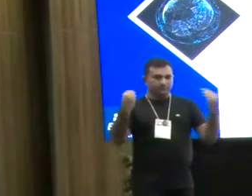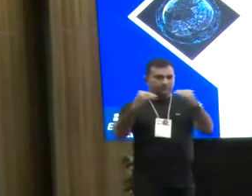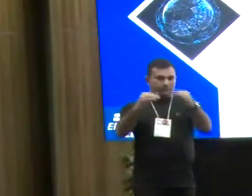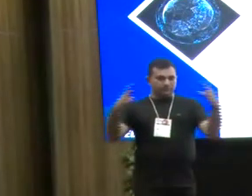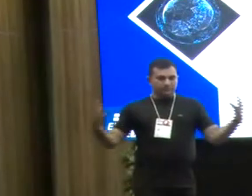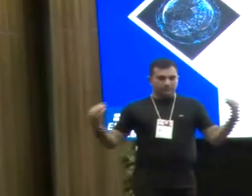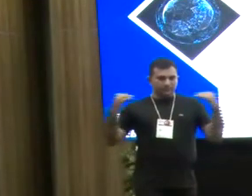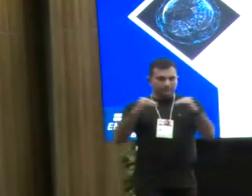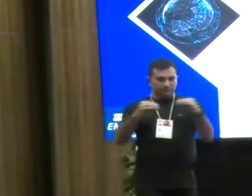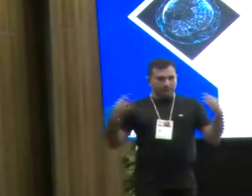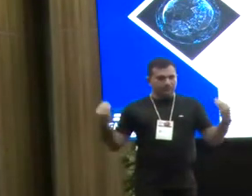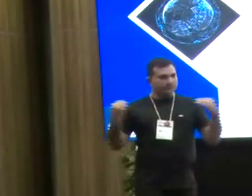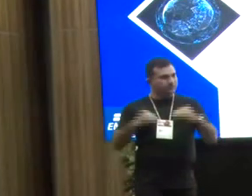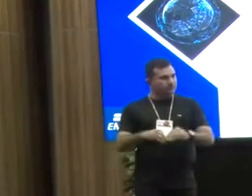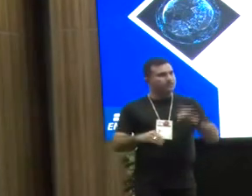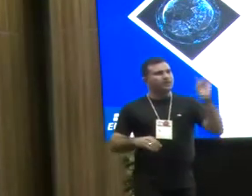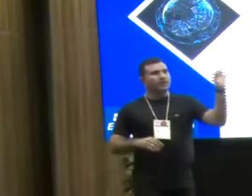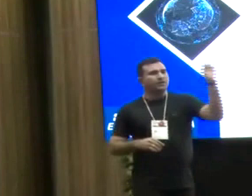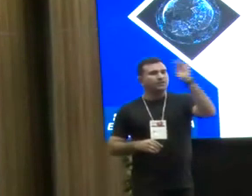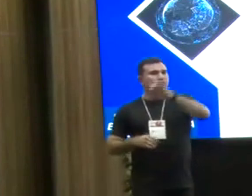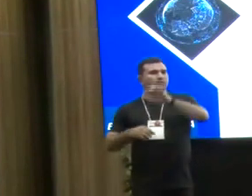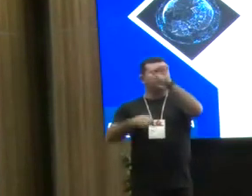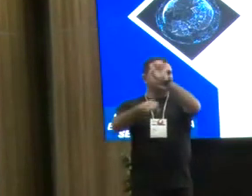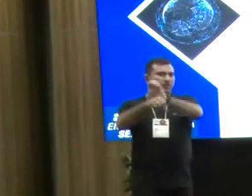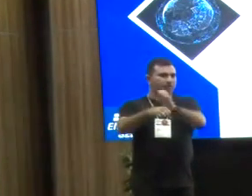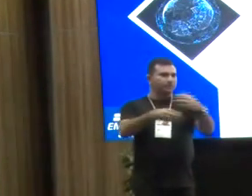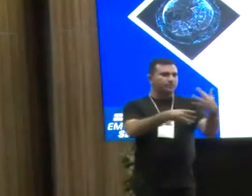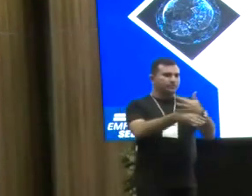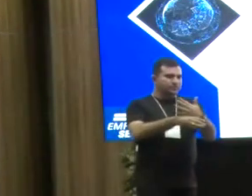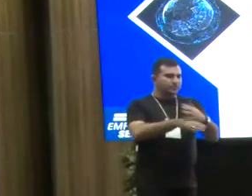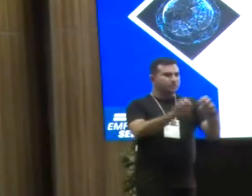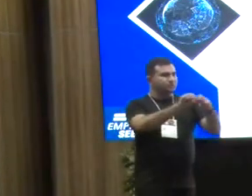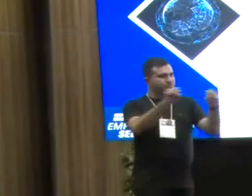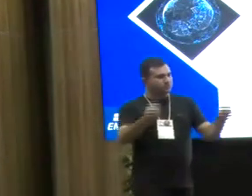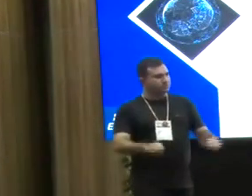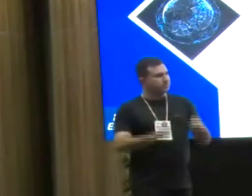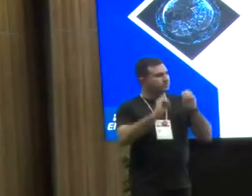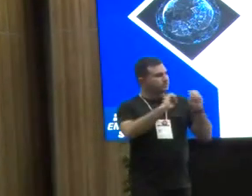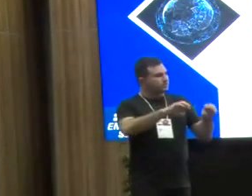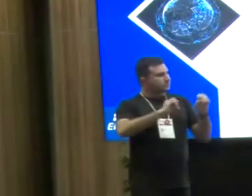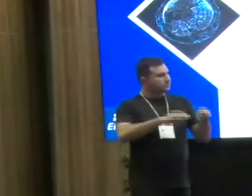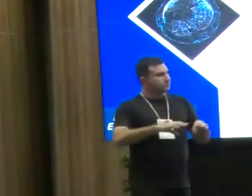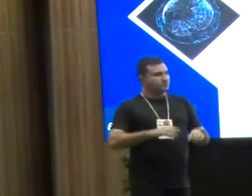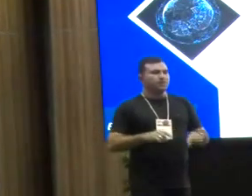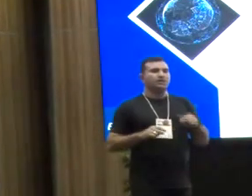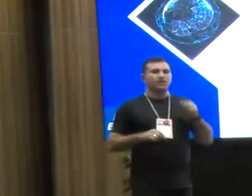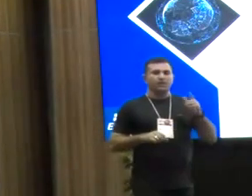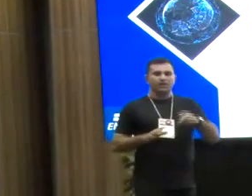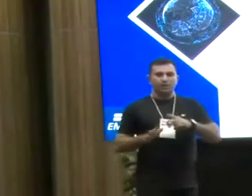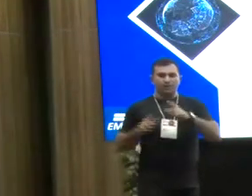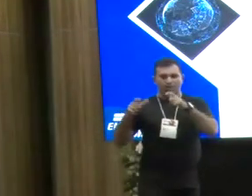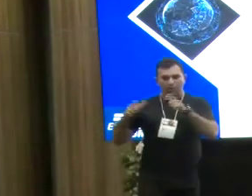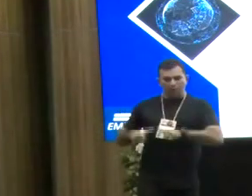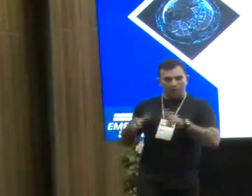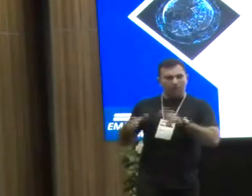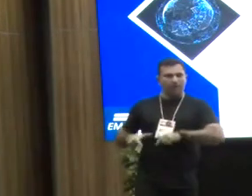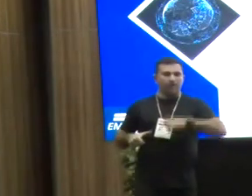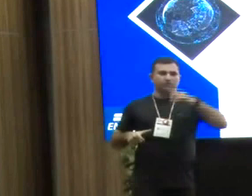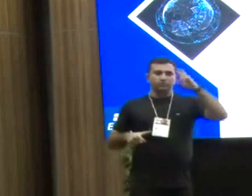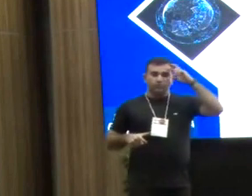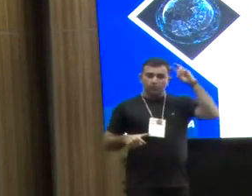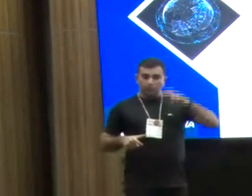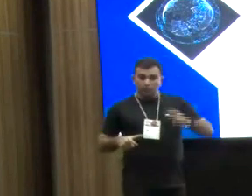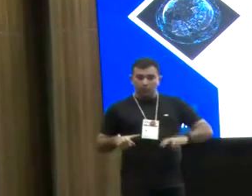complementá-la em cada estado, em cada município, em cada sistema de ensino, com uma parte diversificada, que respeite